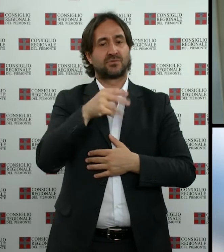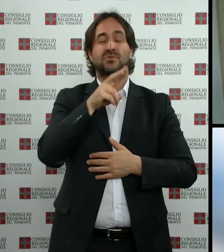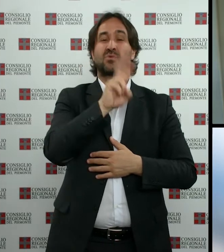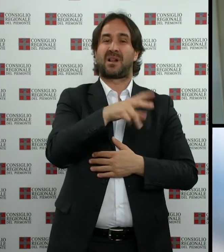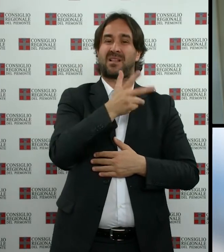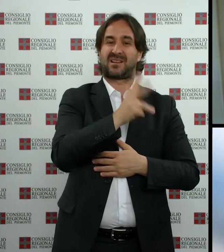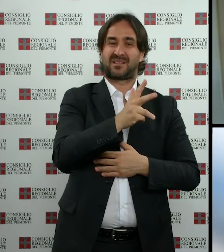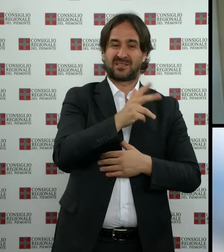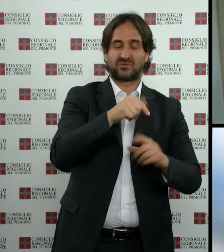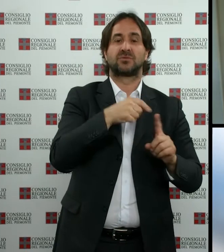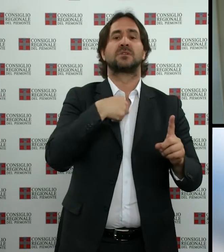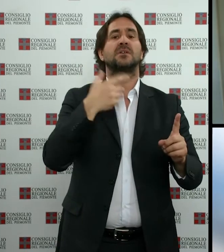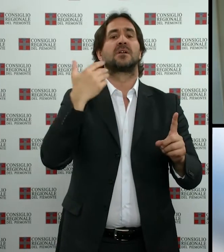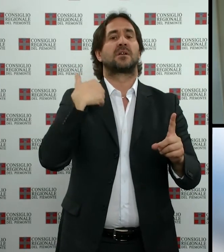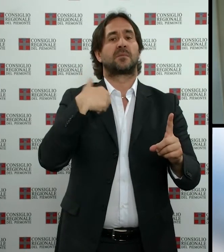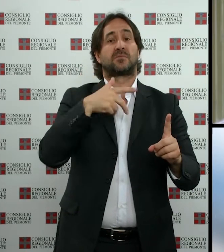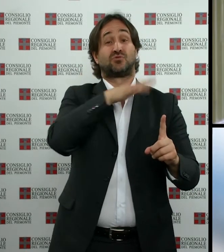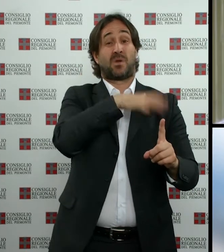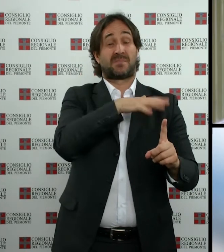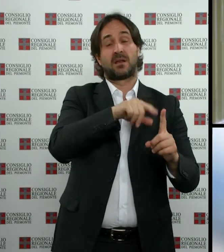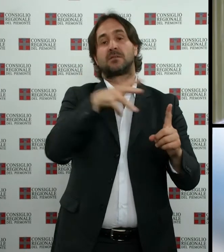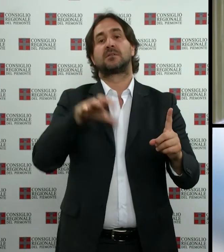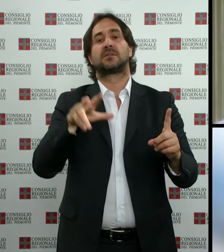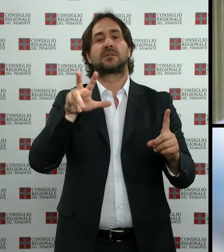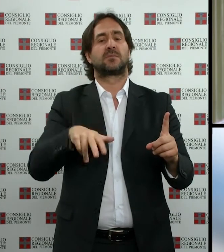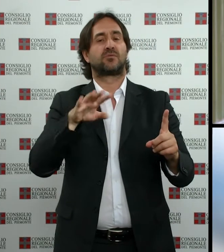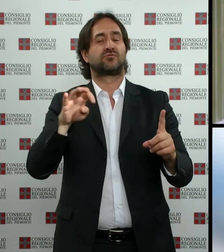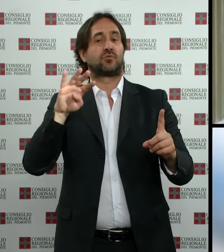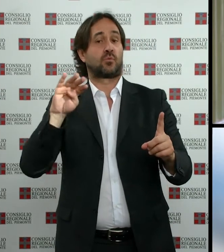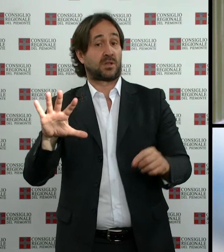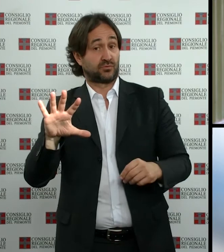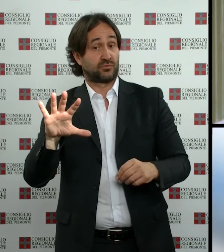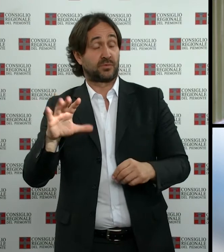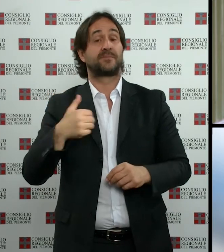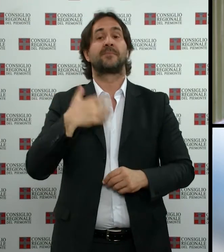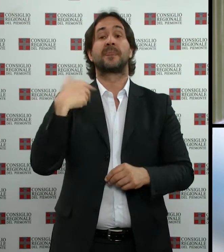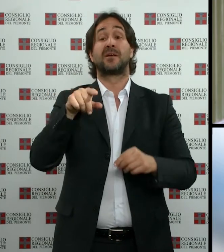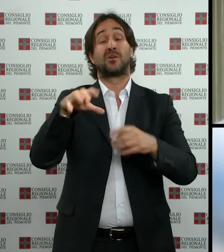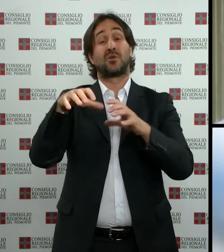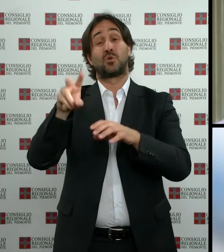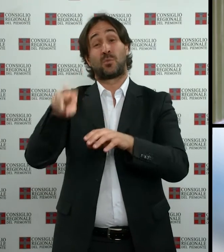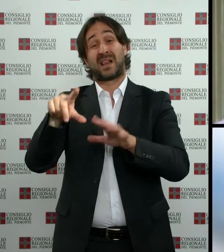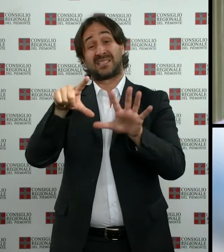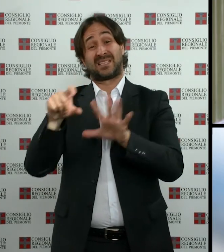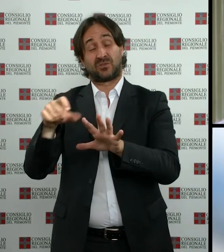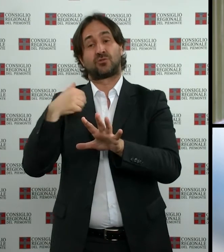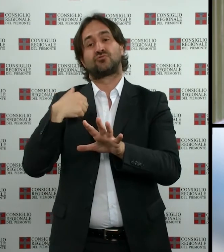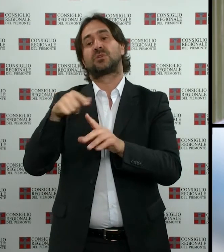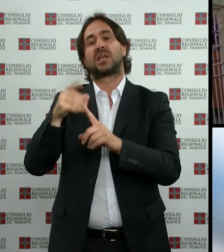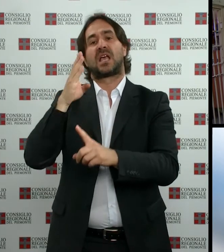a 3.595 del 24 marzo 2015, di cui 2.700 in esecuzione penale esterna. Resta